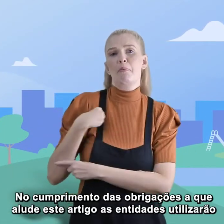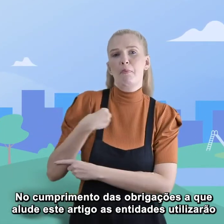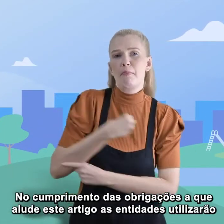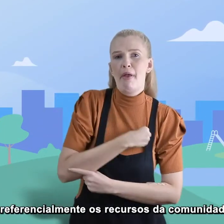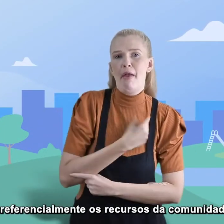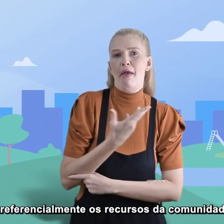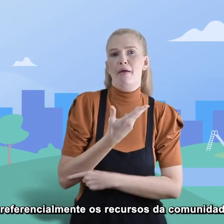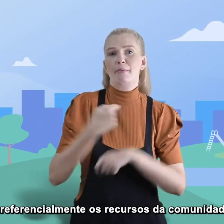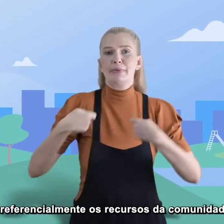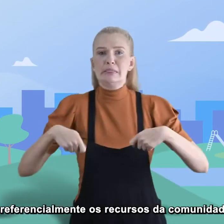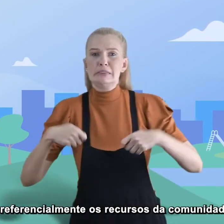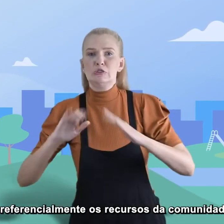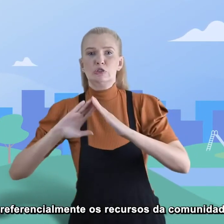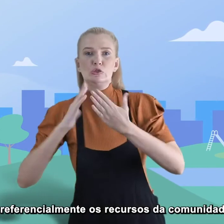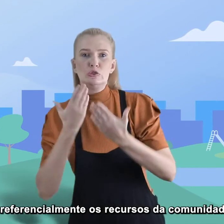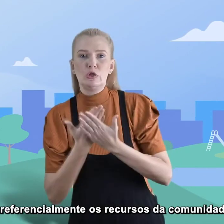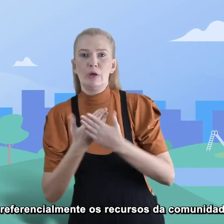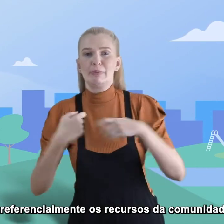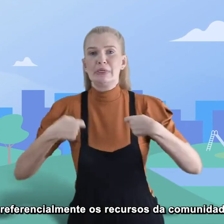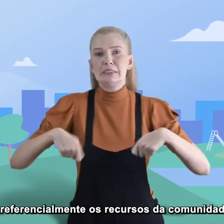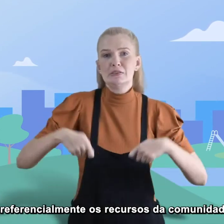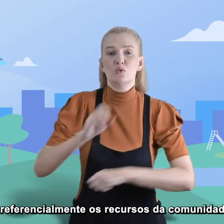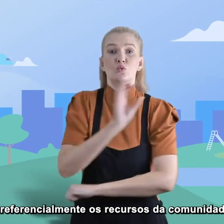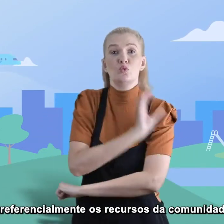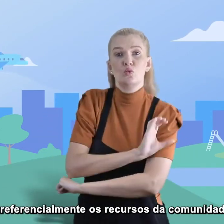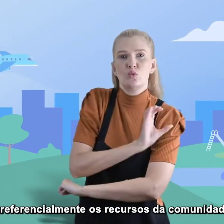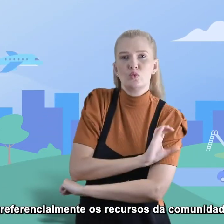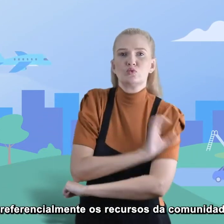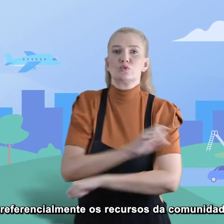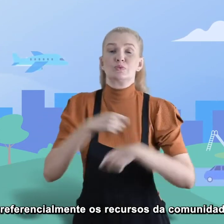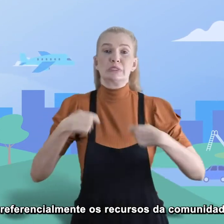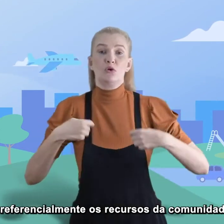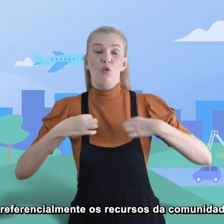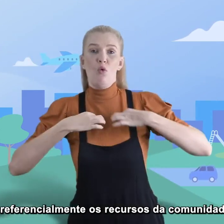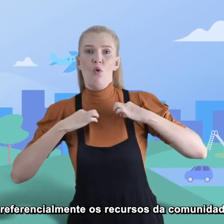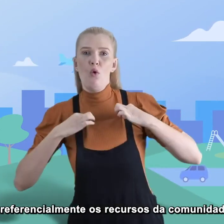utilizarão preferencialmente os recursos da comunidade.